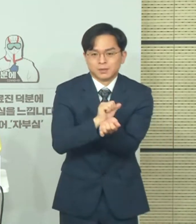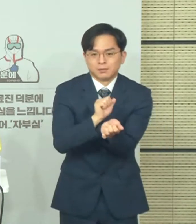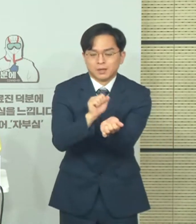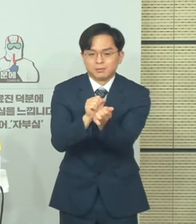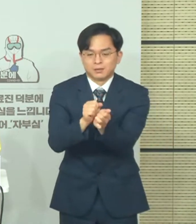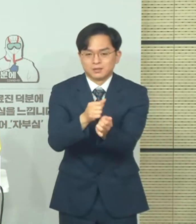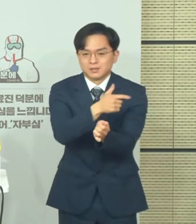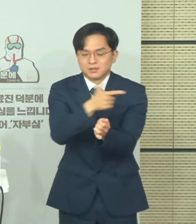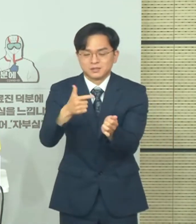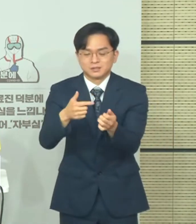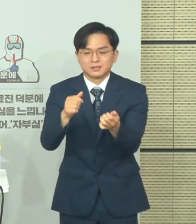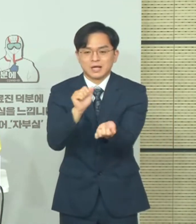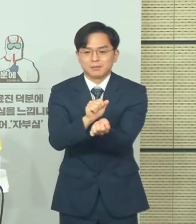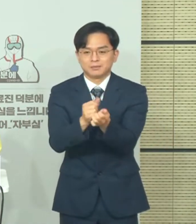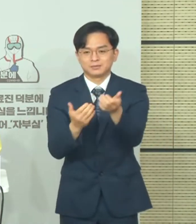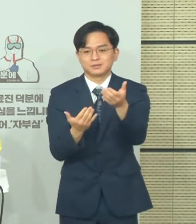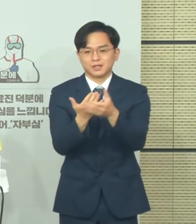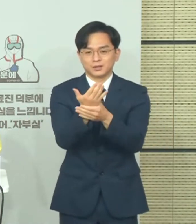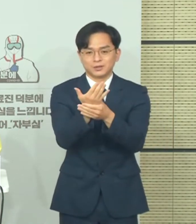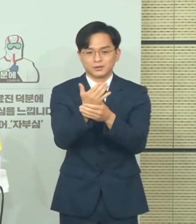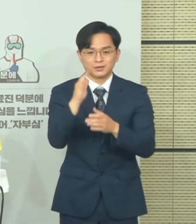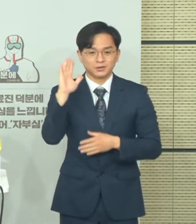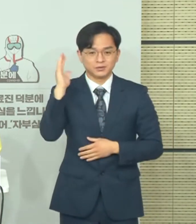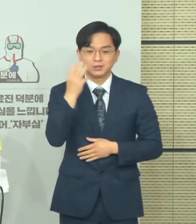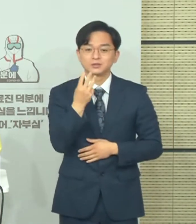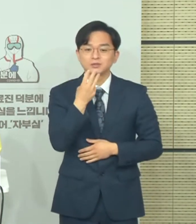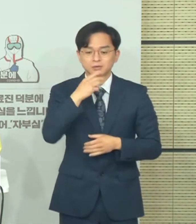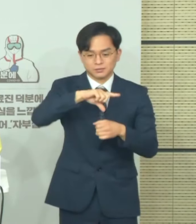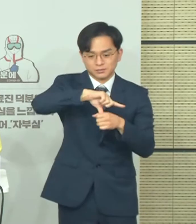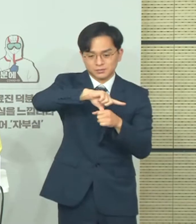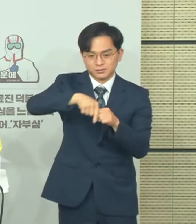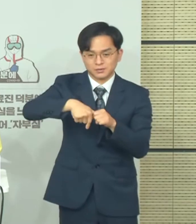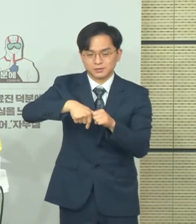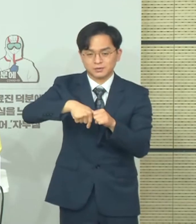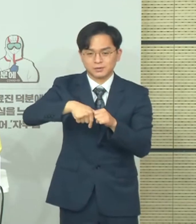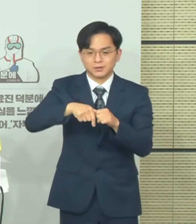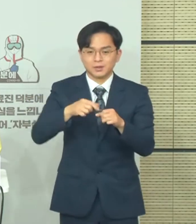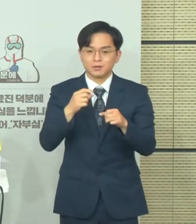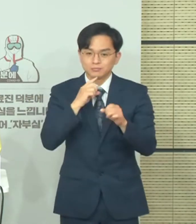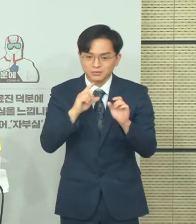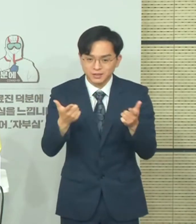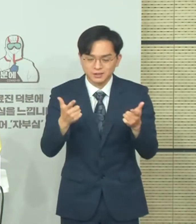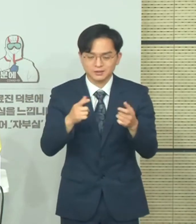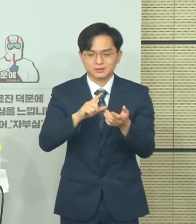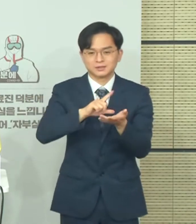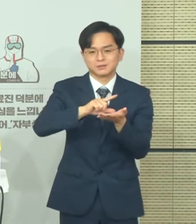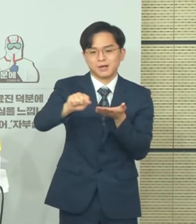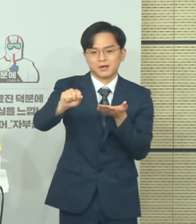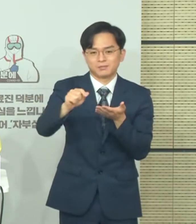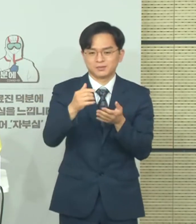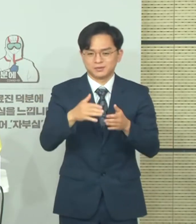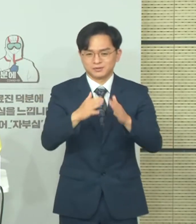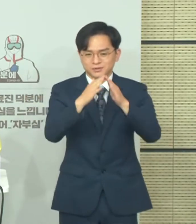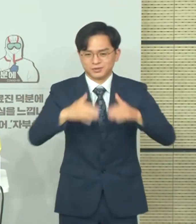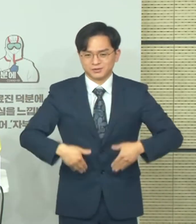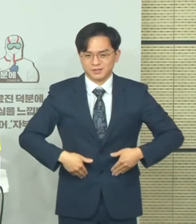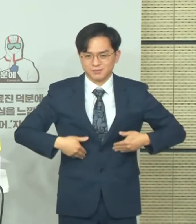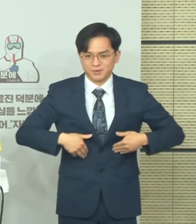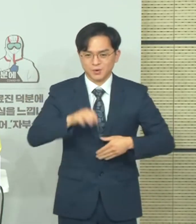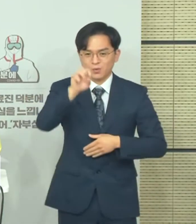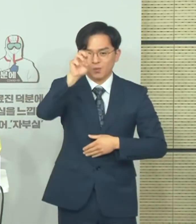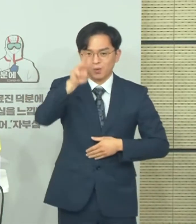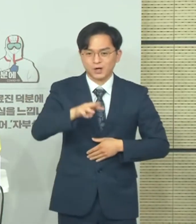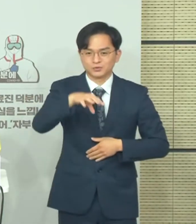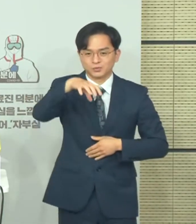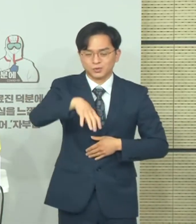사례가 없었던 전남 에서도 순규 환자가 발생하는 등 전국적 확산이 우려된다 며 코로나 1구